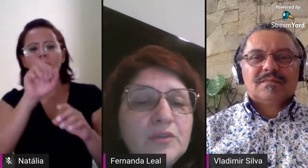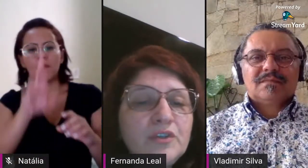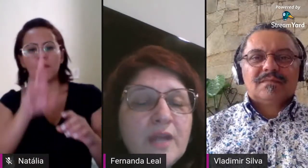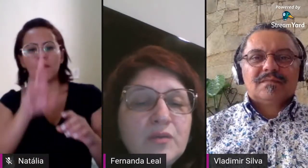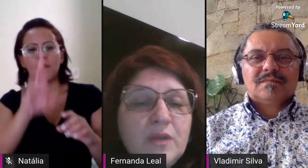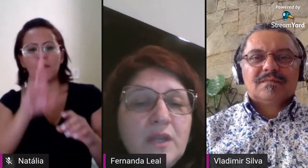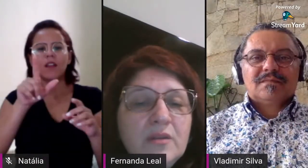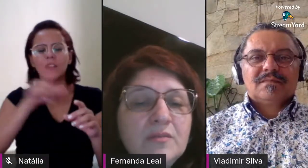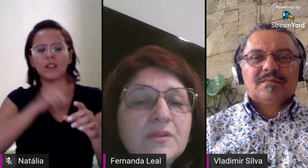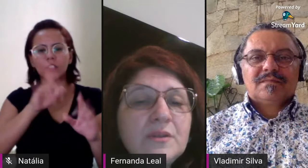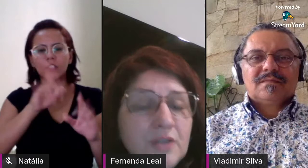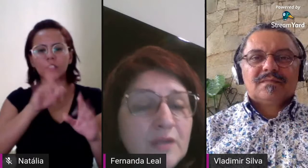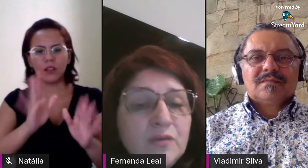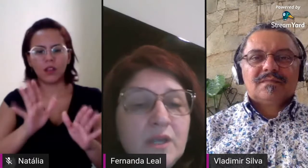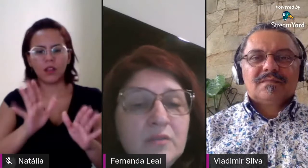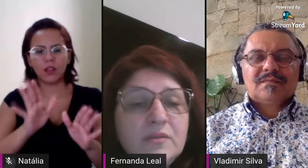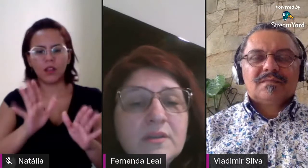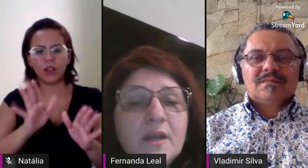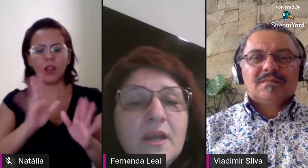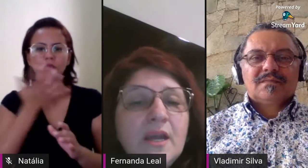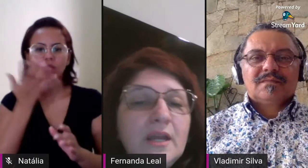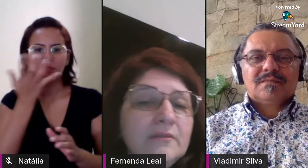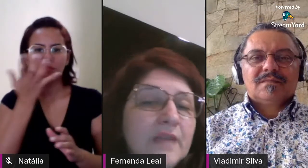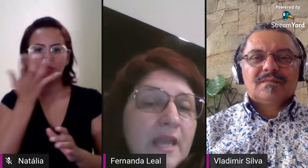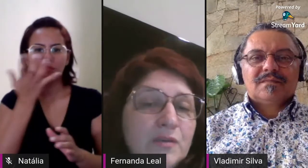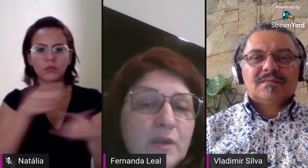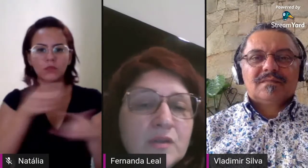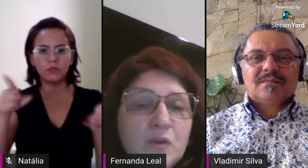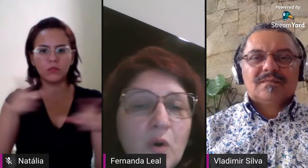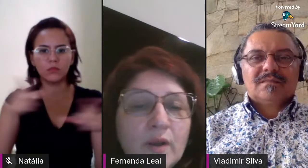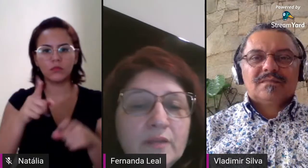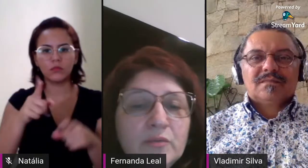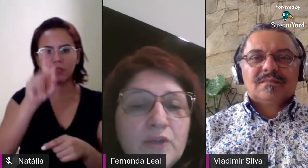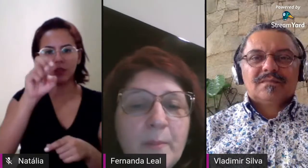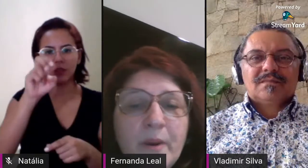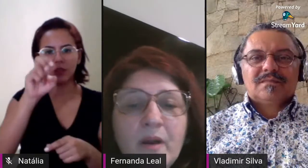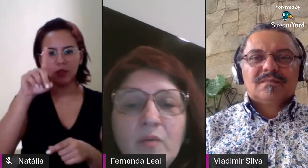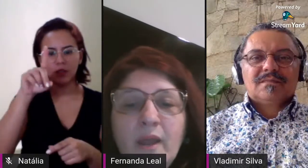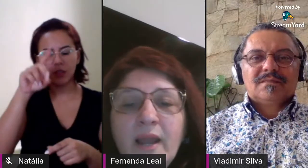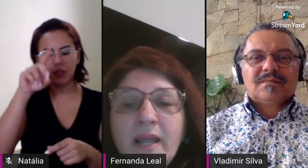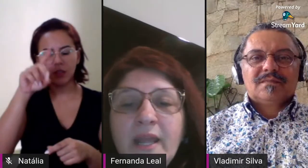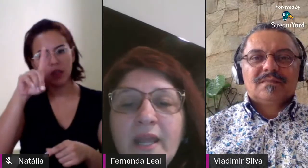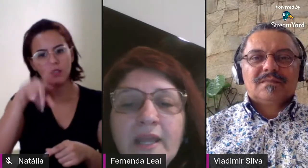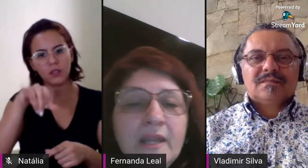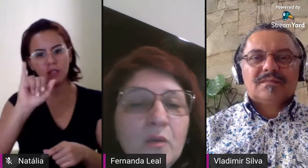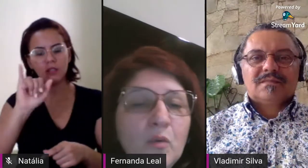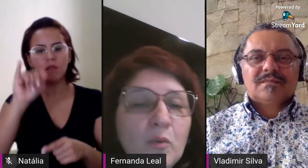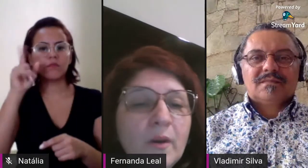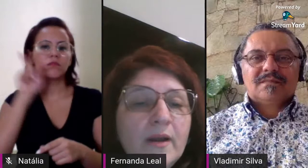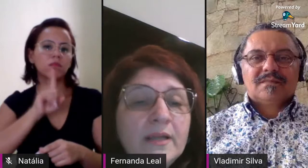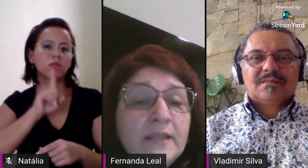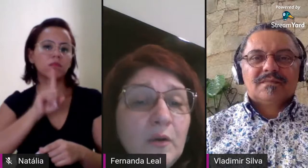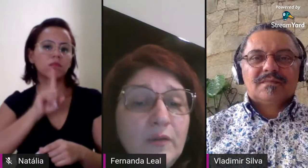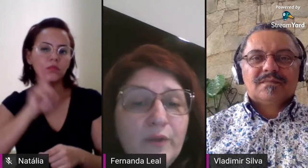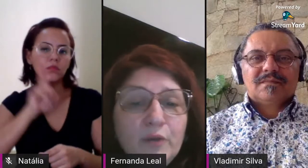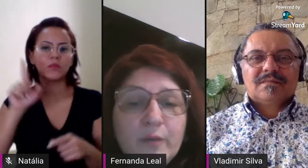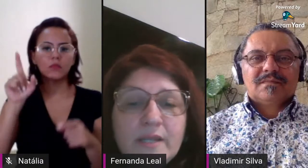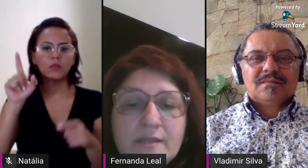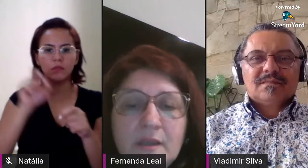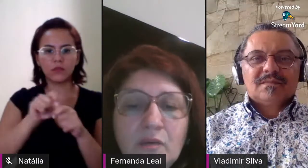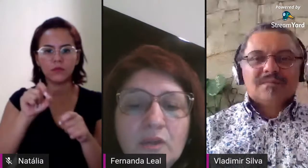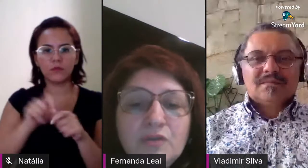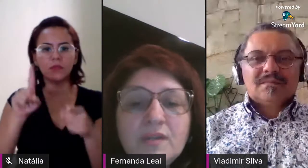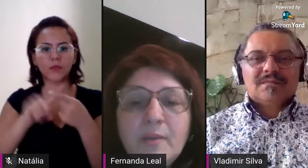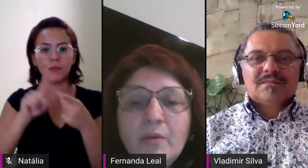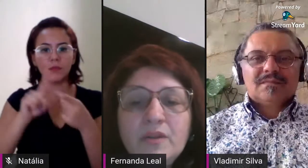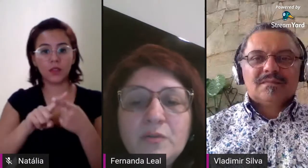Fulton, dos Estados Unidos, Daisuke Soga, do Japão, Helena Herrera, em Cuba, André Oliveira, no